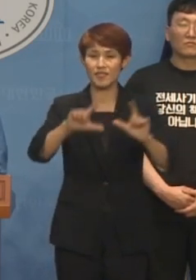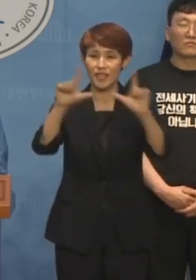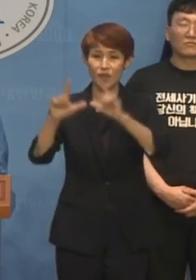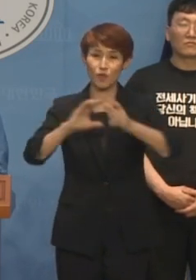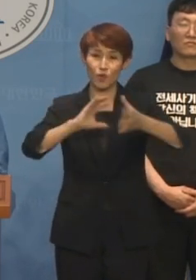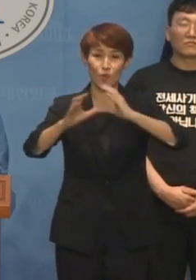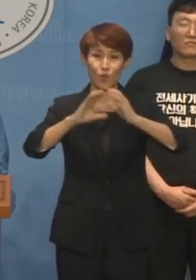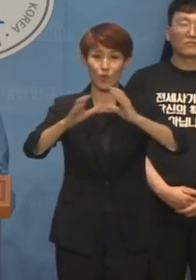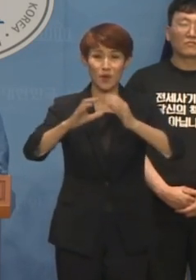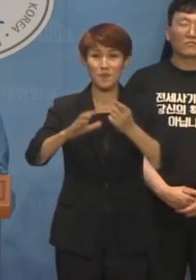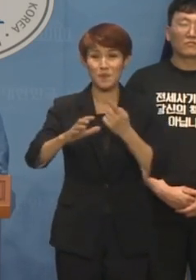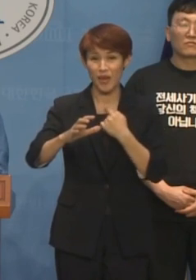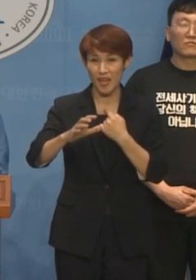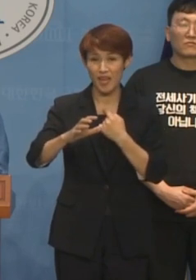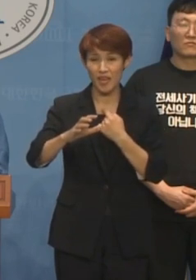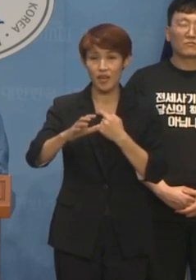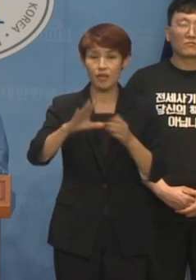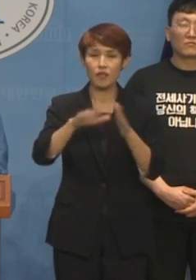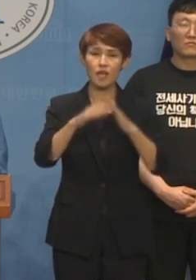않습니까?